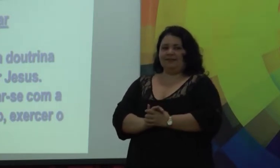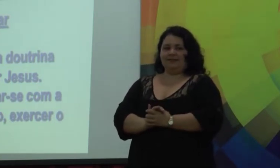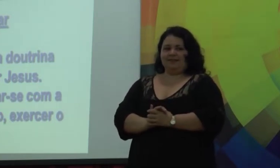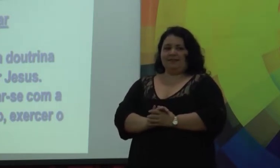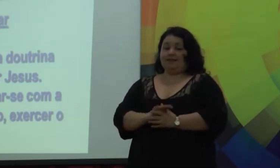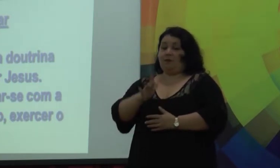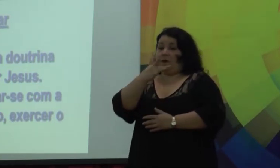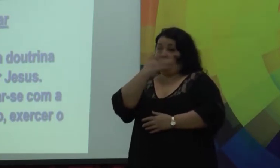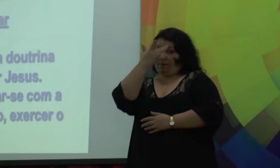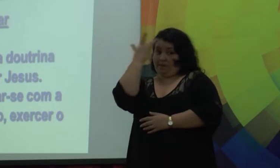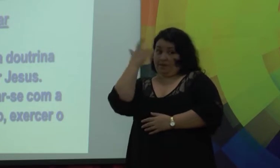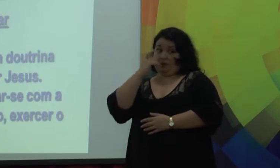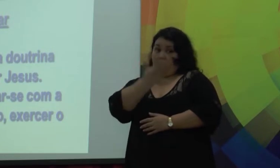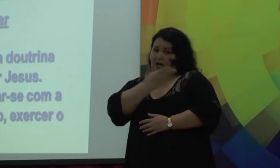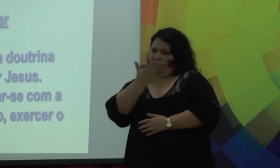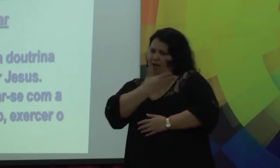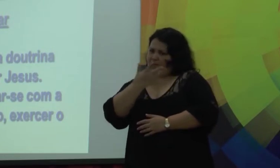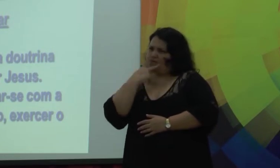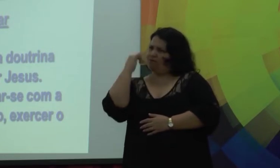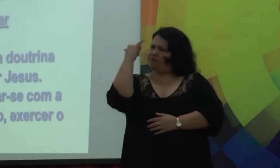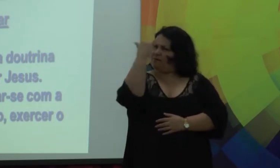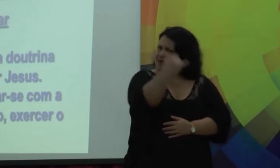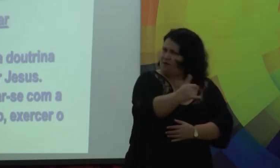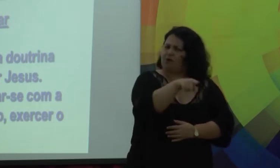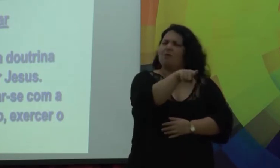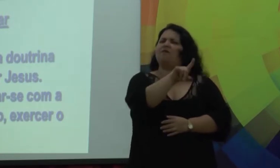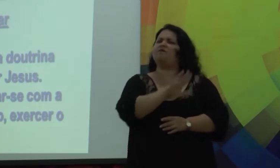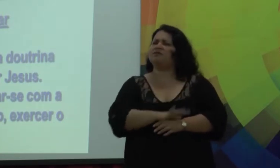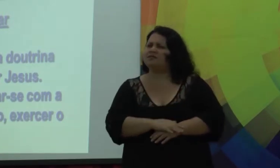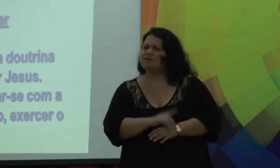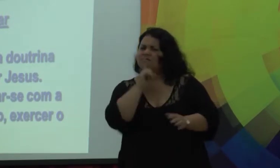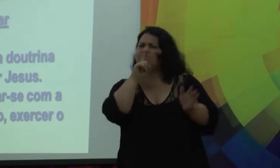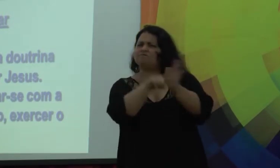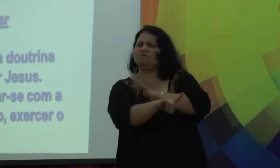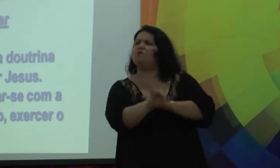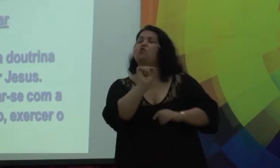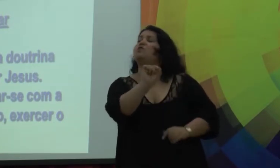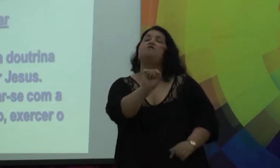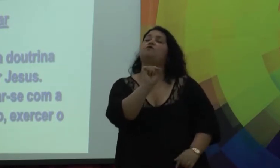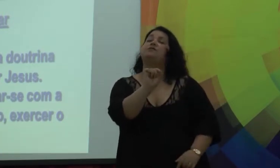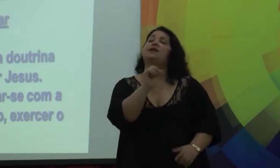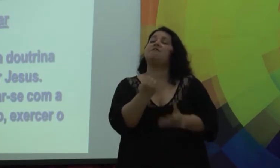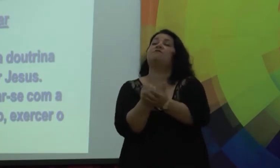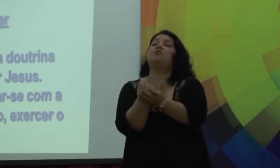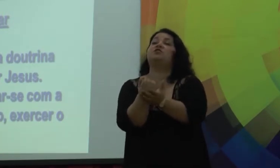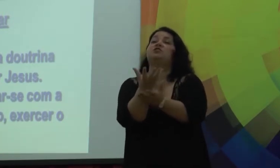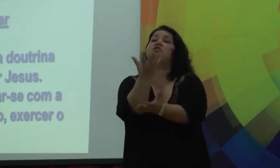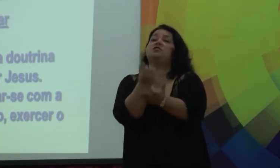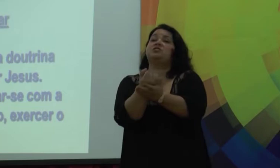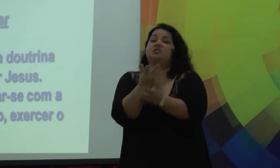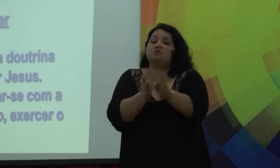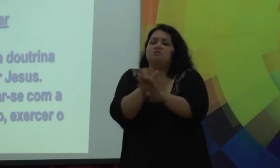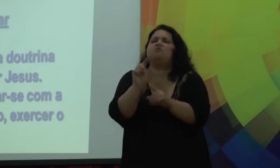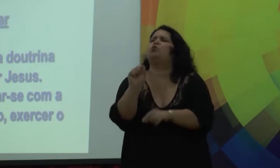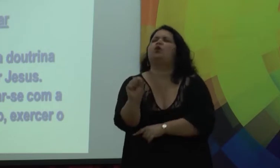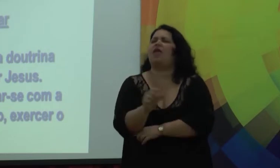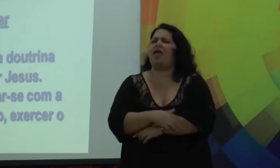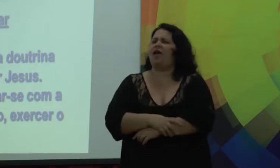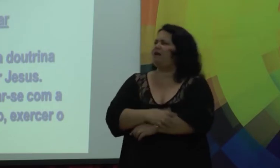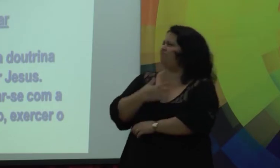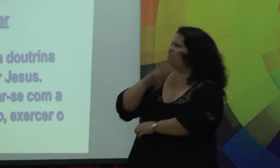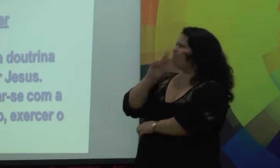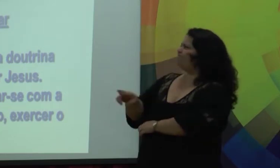me alertou. Ela me perguntou: para você, o que é evangelizar? Aí eu falei: